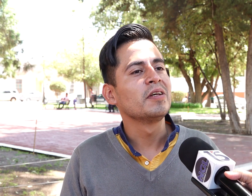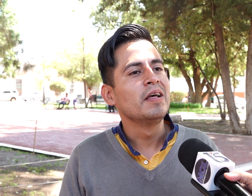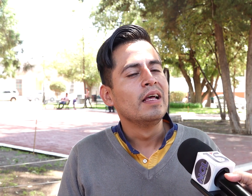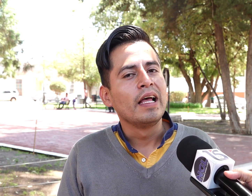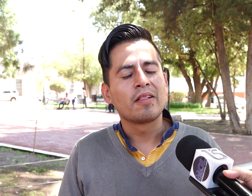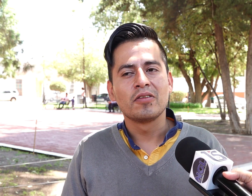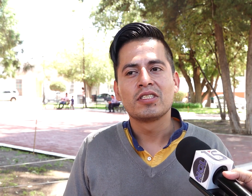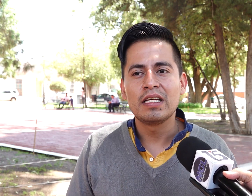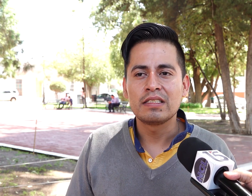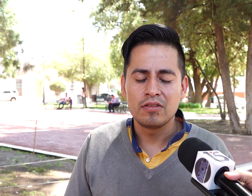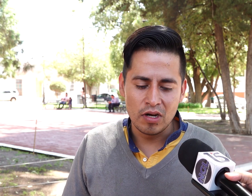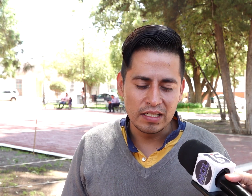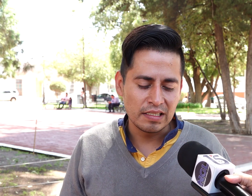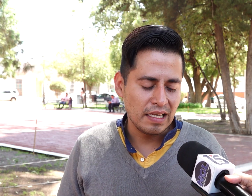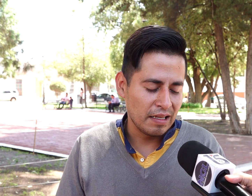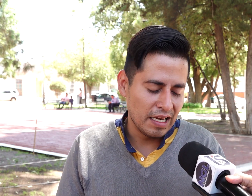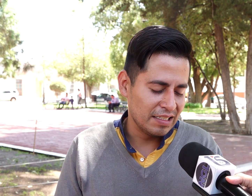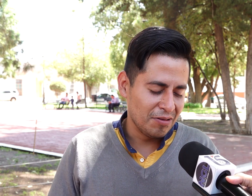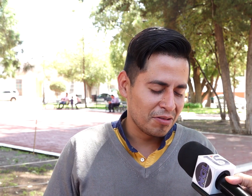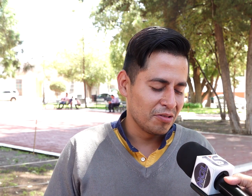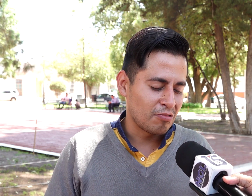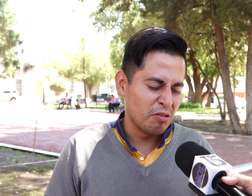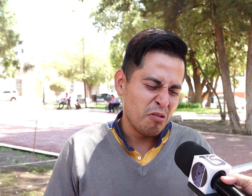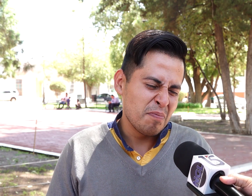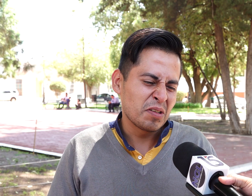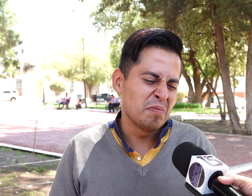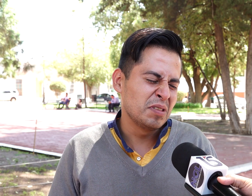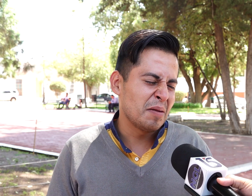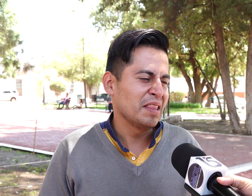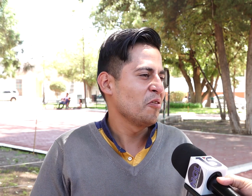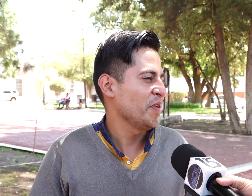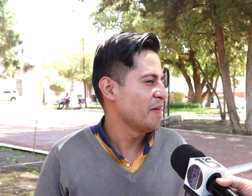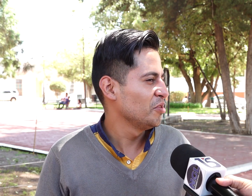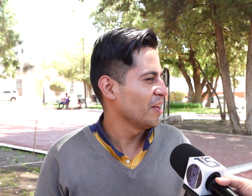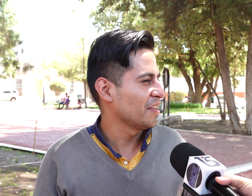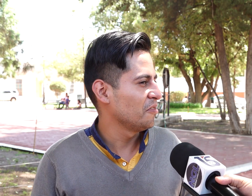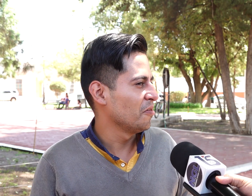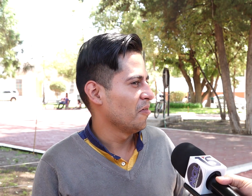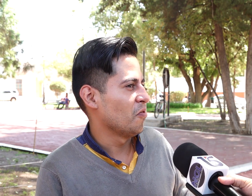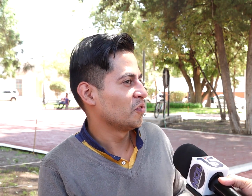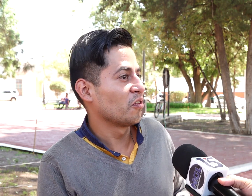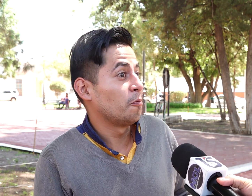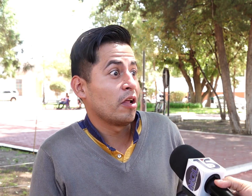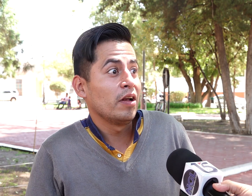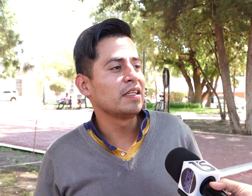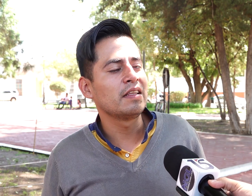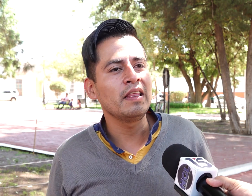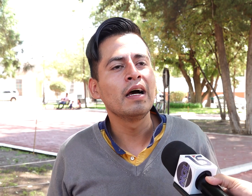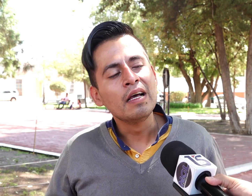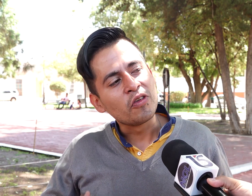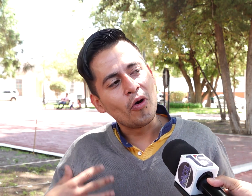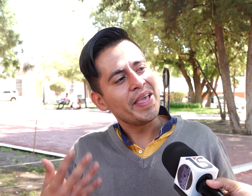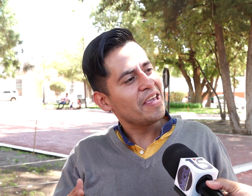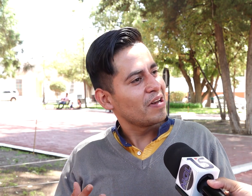había sordos. Entonces, yo les decía y les digo a todos, cuando yo empiezo, pues realmente no me llamaban mucho la atención los sordos, porque no les